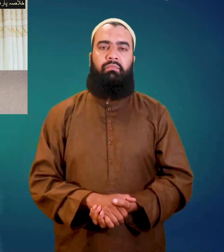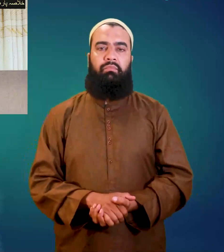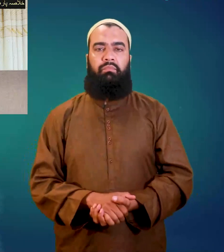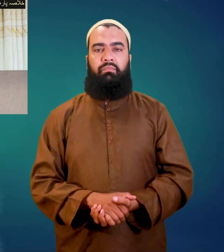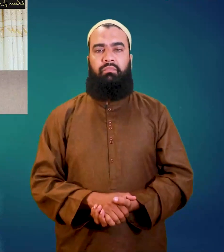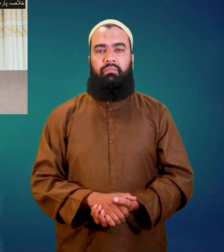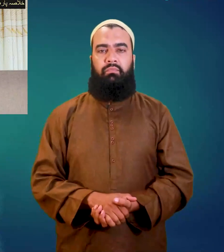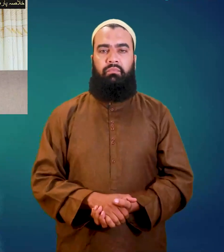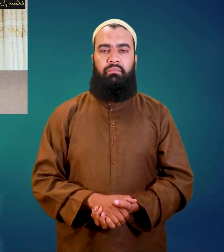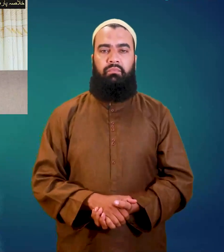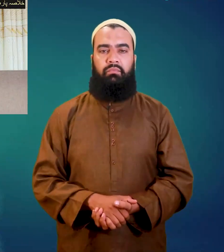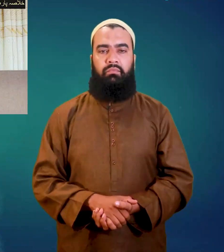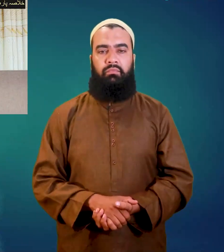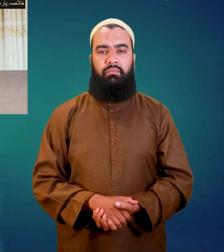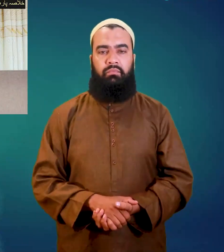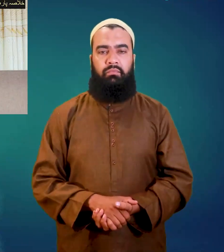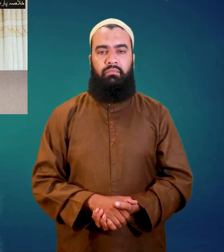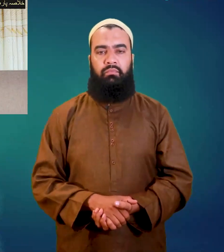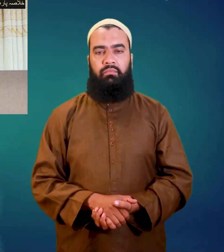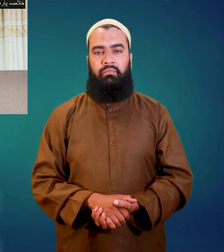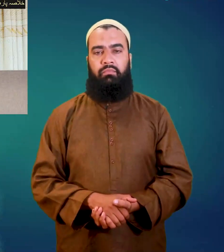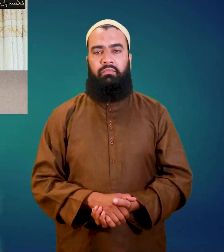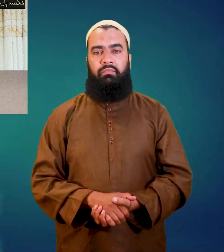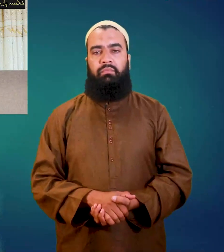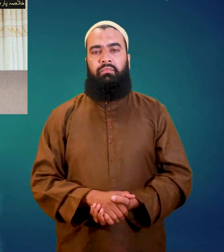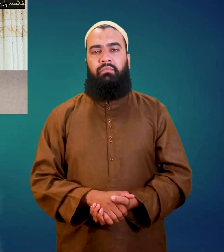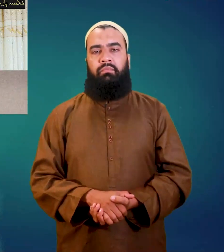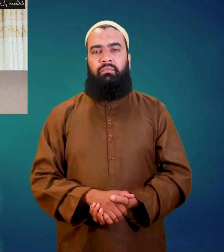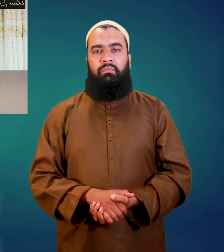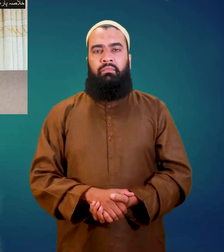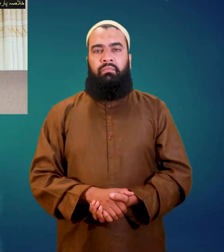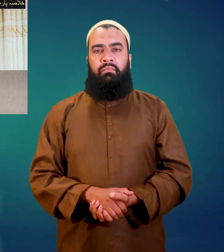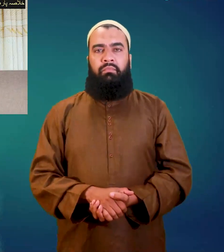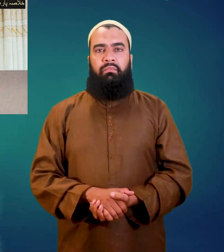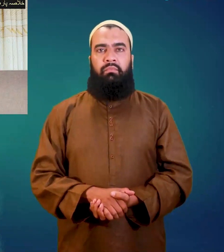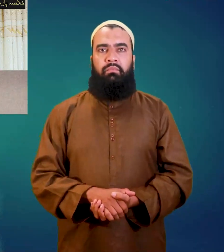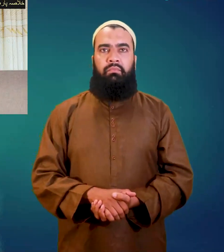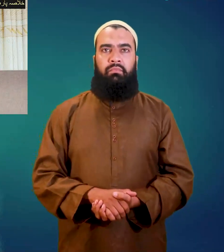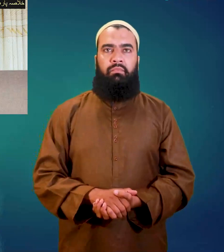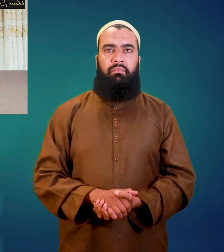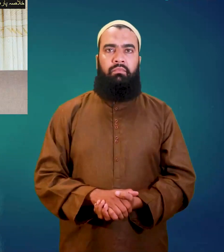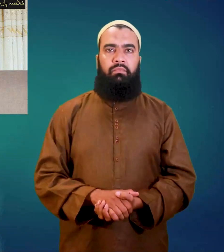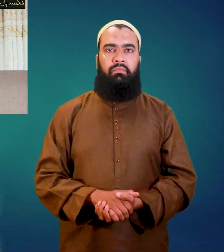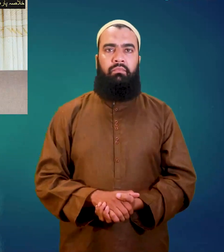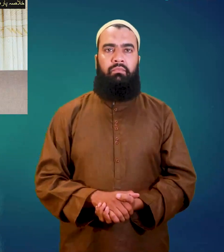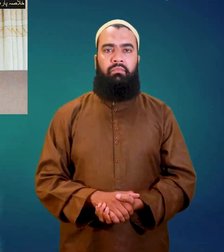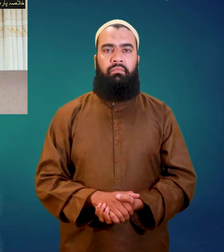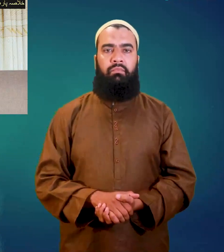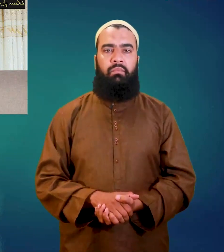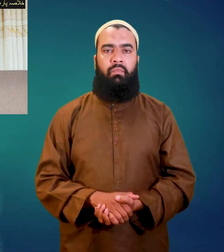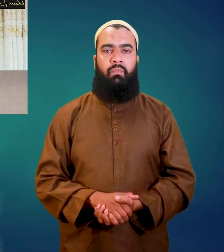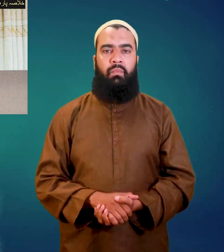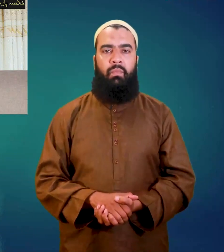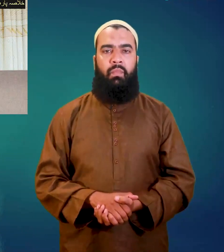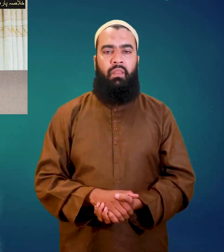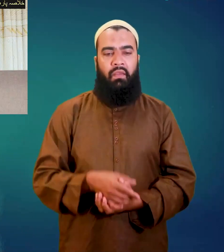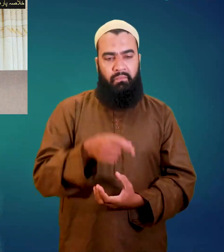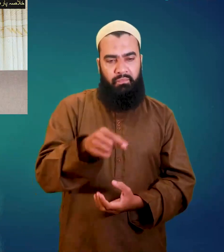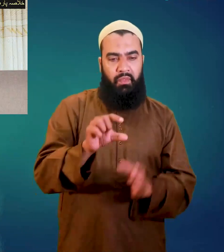اللَّهَ وَيَتَّقِهِ فَأُولَئِكَ هُمُ الْفَائِزُونَ۔ آیت مبارکہ میں 4 چیزوں کا ذکر فرمایا